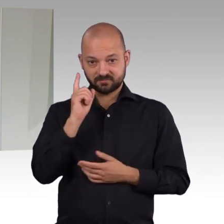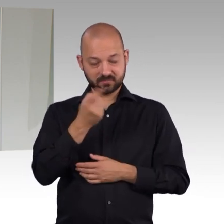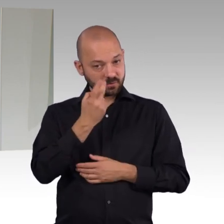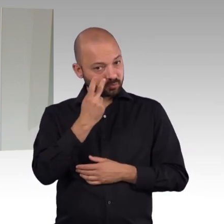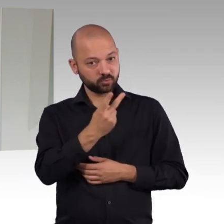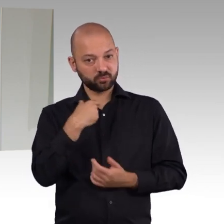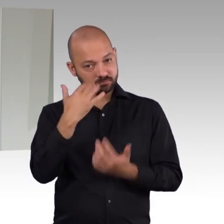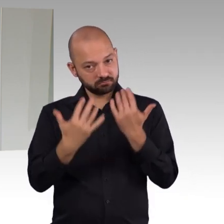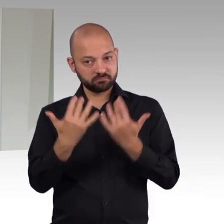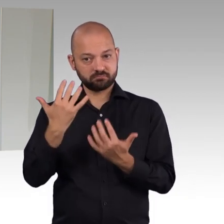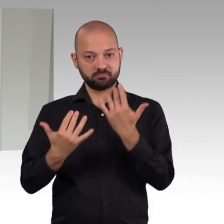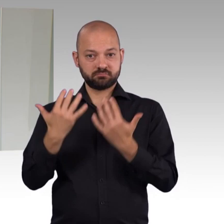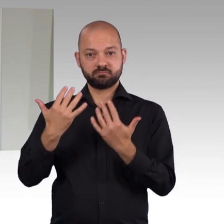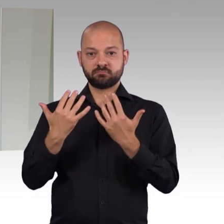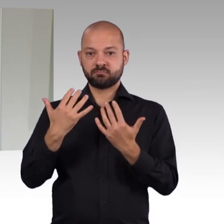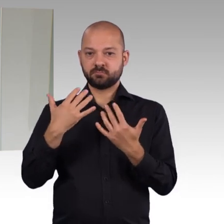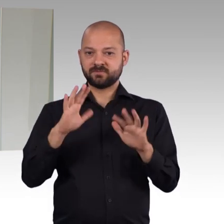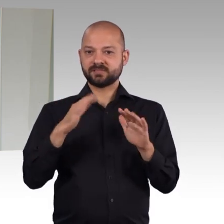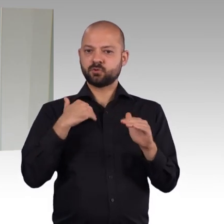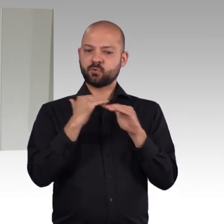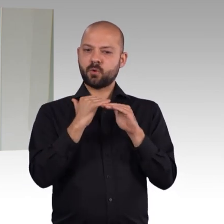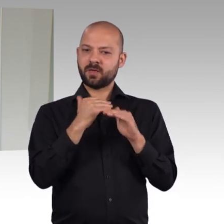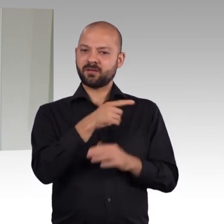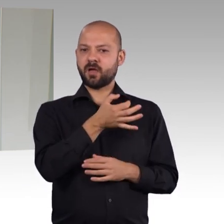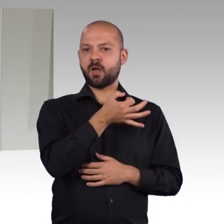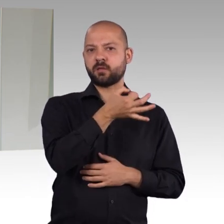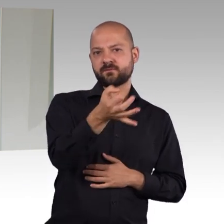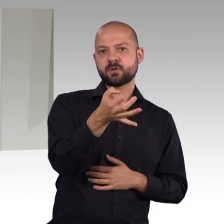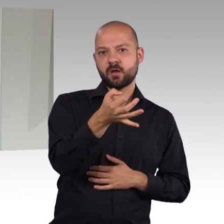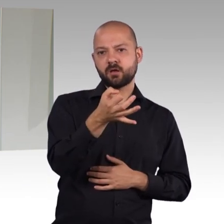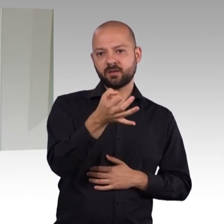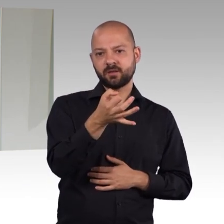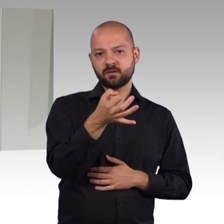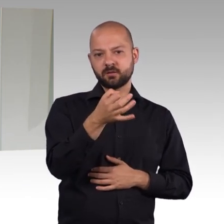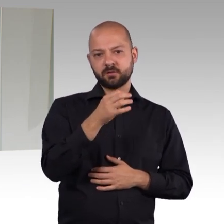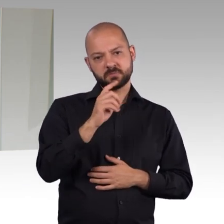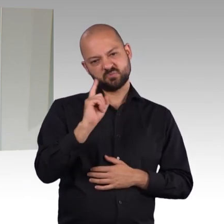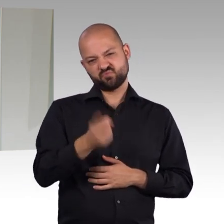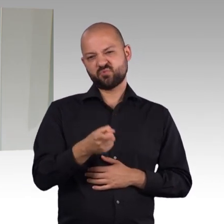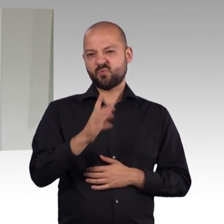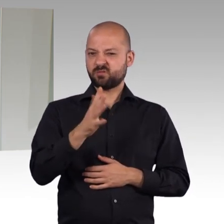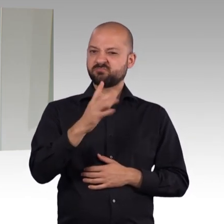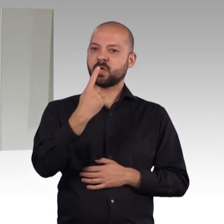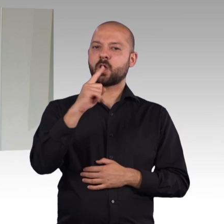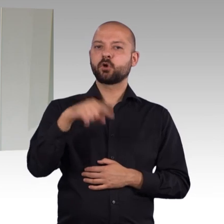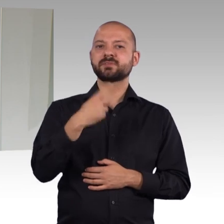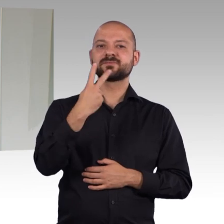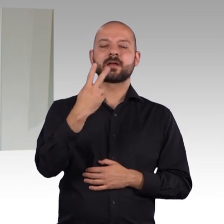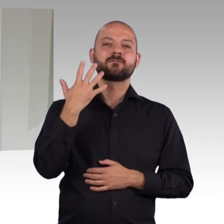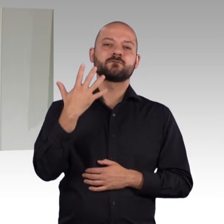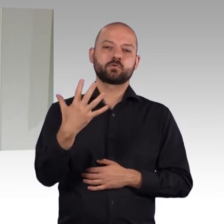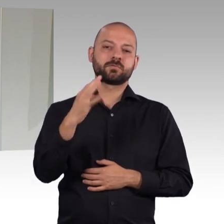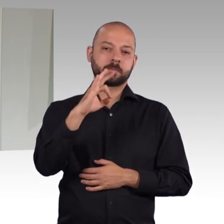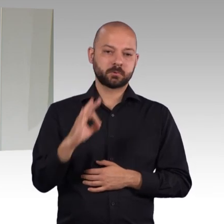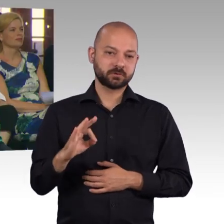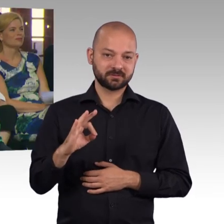1,25%, weil nämlich die Mittel nicht steigen, sondern konstant bleiben. Und wenn wir dann Wirtschaftswachstum trotz Peter Altmaier haben, dann wird